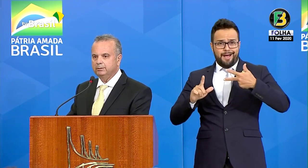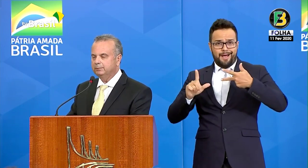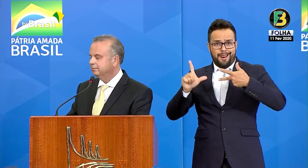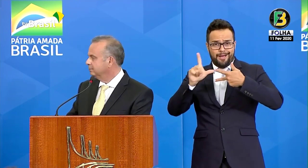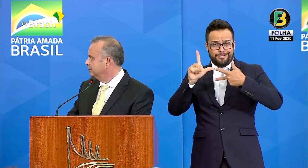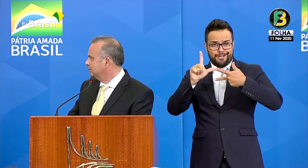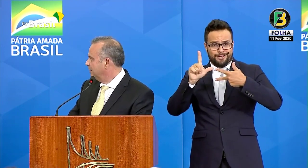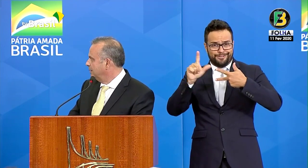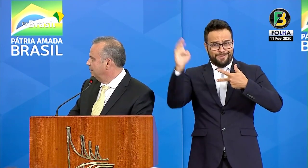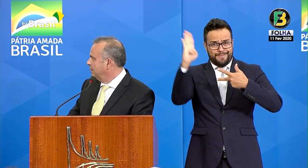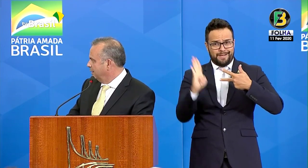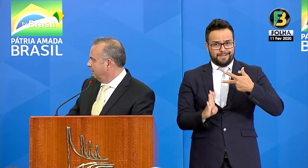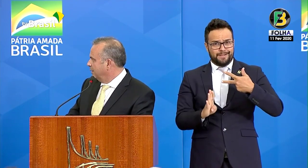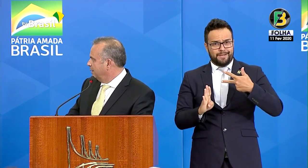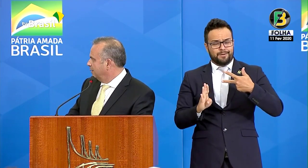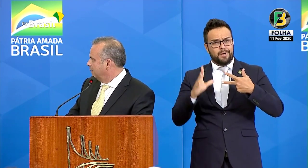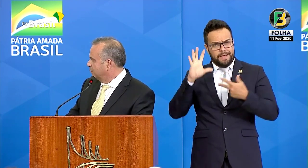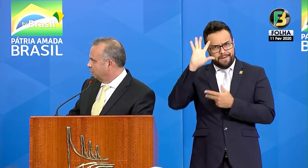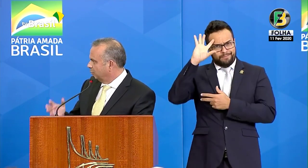nosso país.